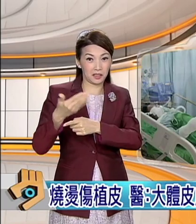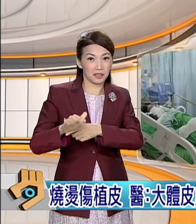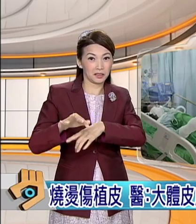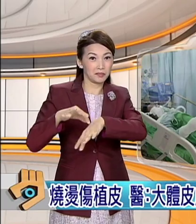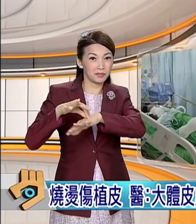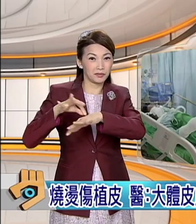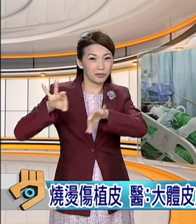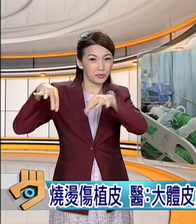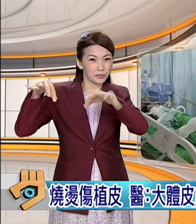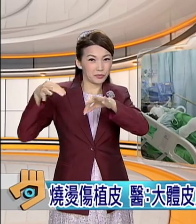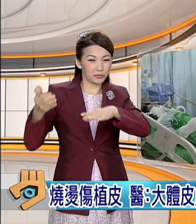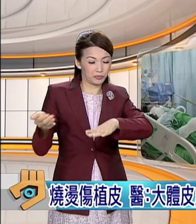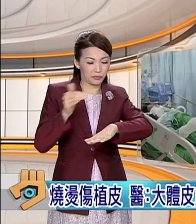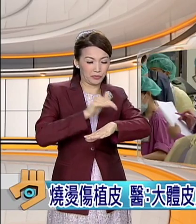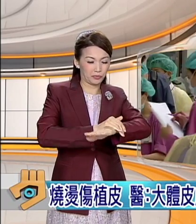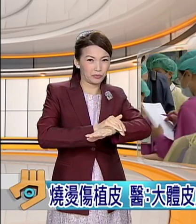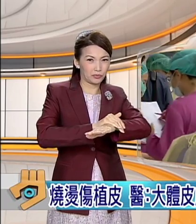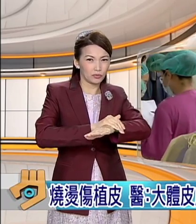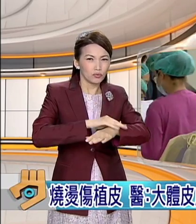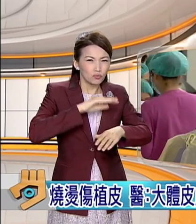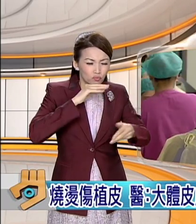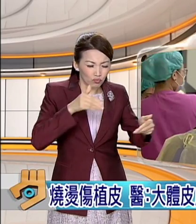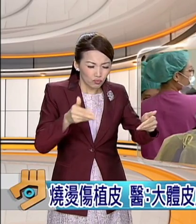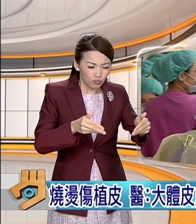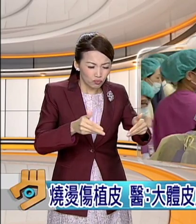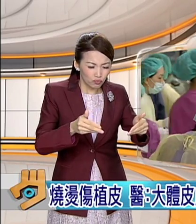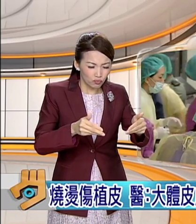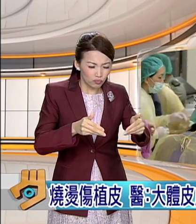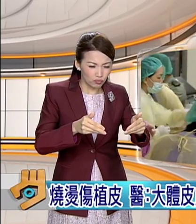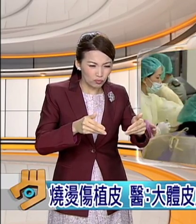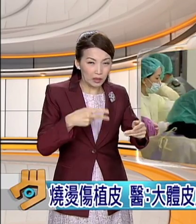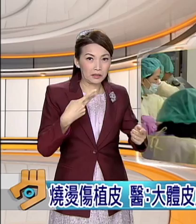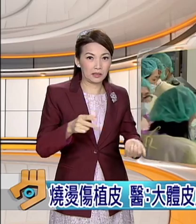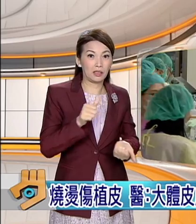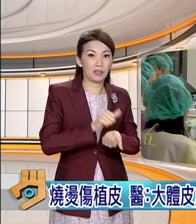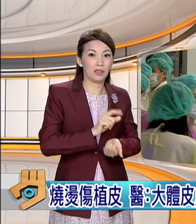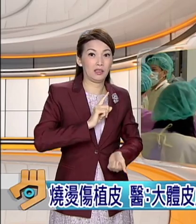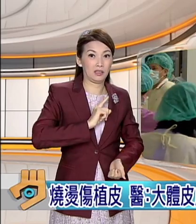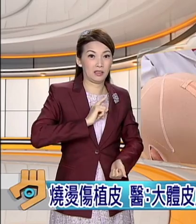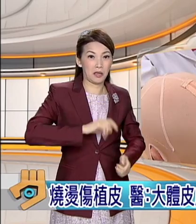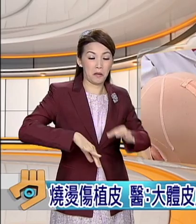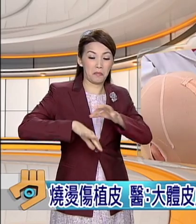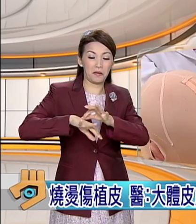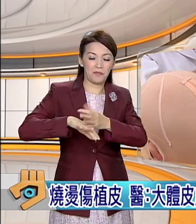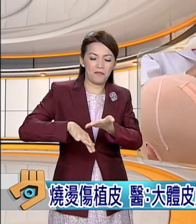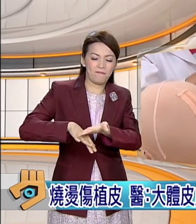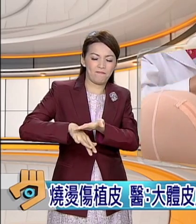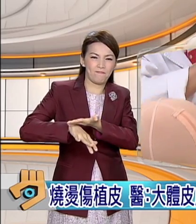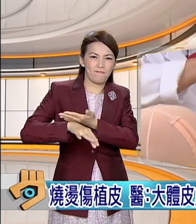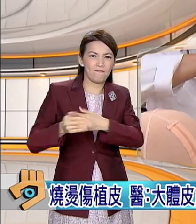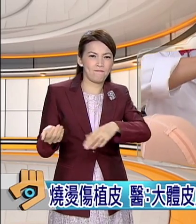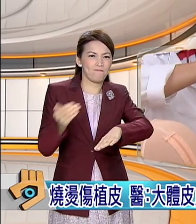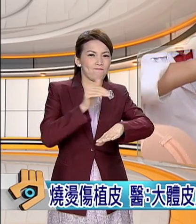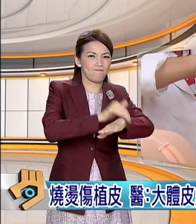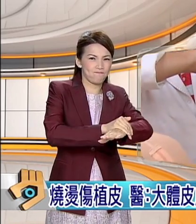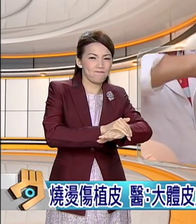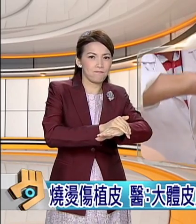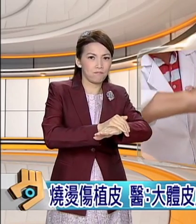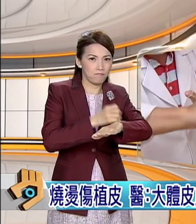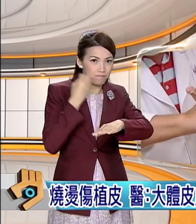时性的敷料，最后还是得靠自体皮肤移植。而移植之后，新长出